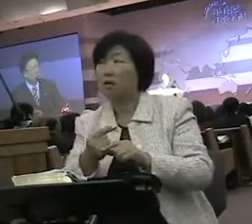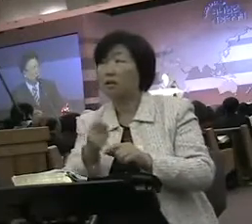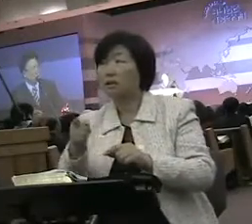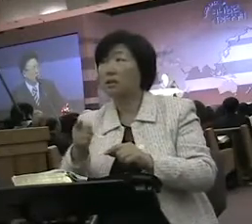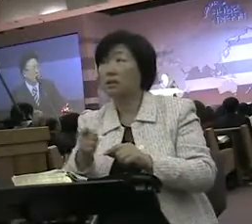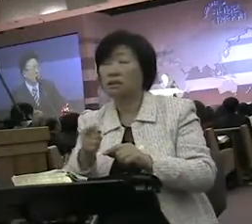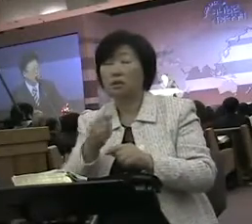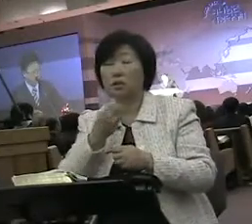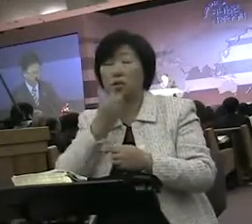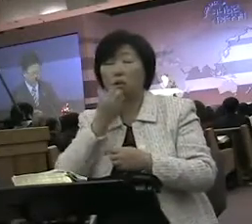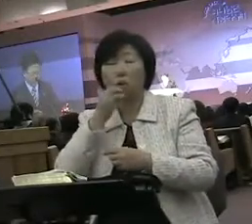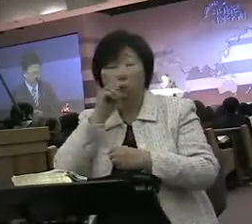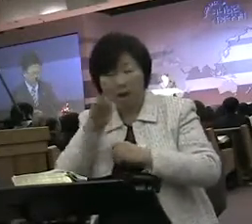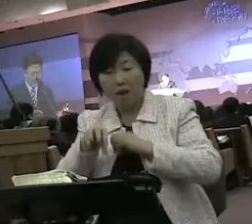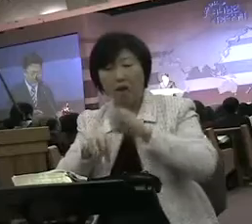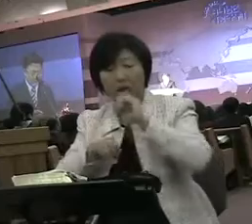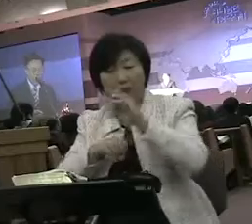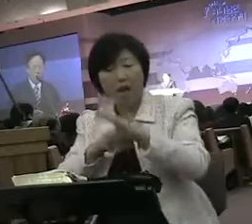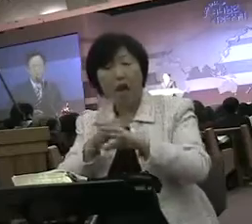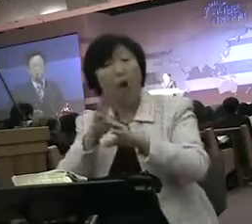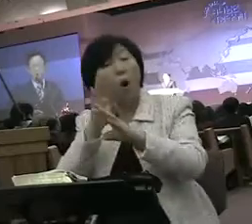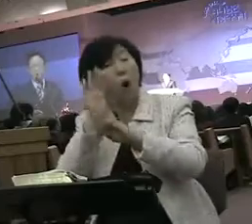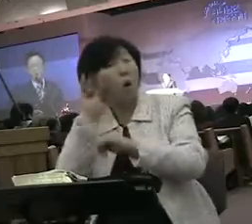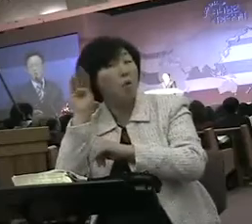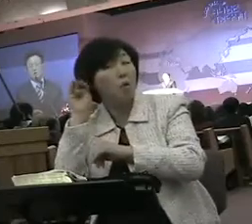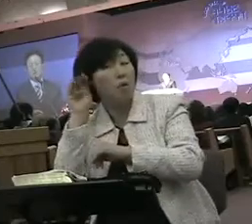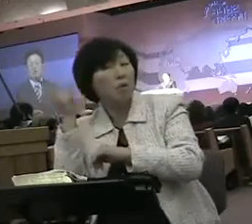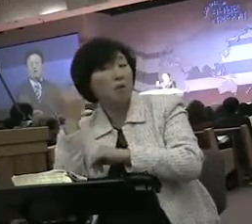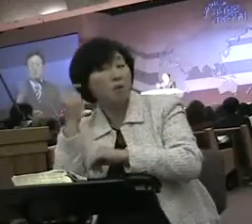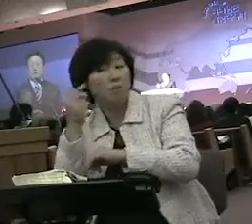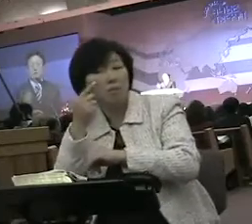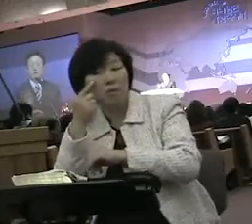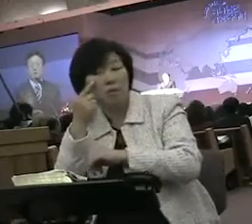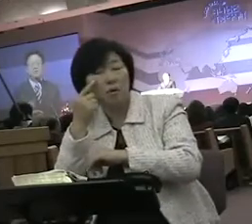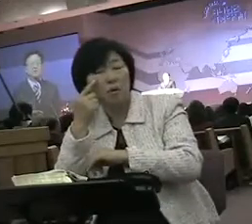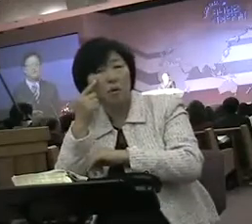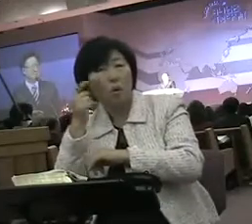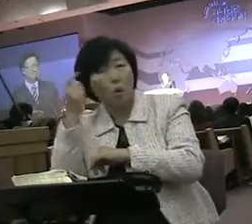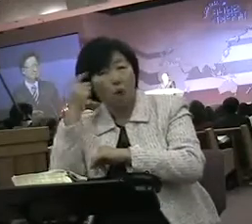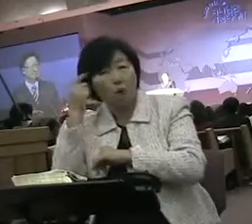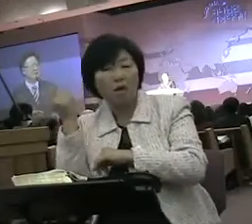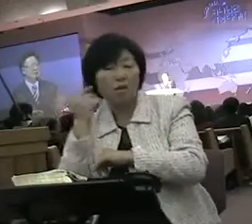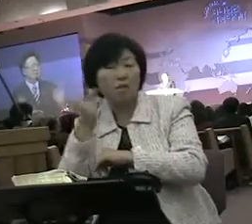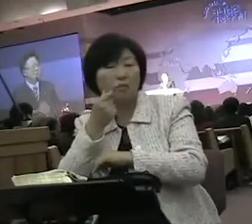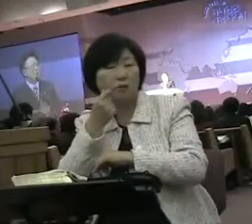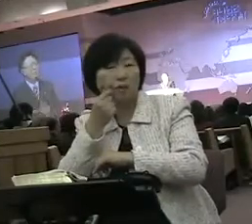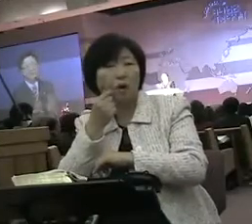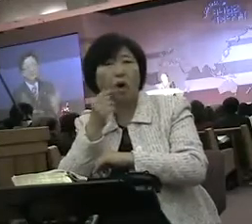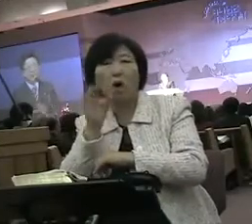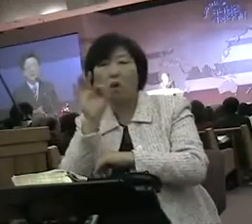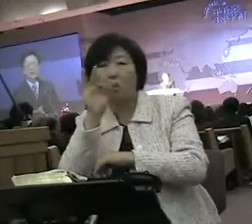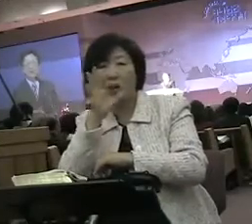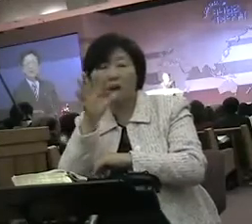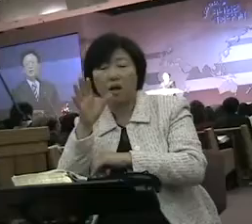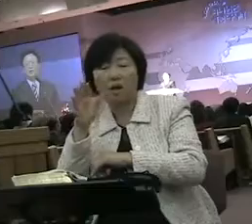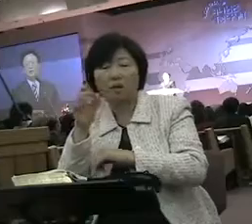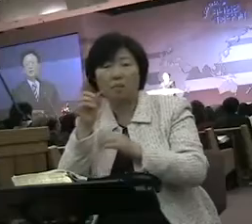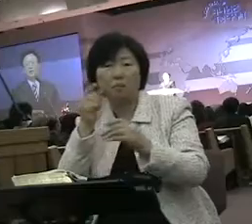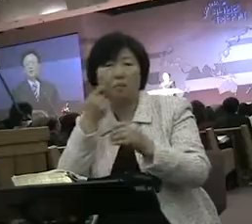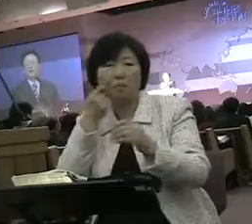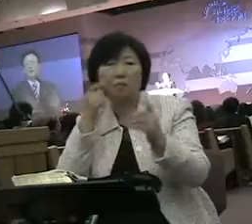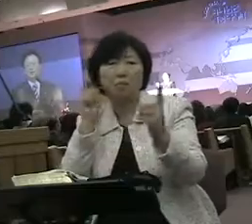여러분, 그러한 고백을 얼마나 들어보셨습니까? 왜 못 들어보셨습니까? 없기 때문에 그렇습니다. 못 만난 것이